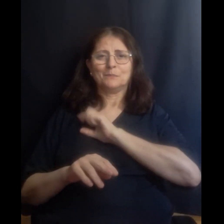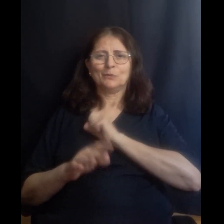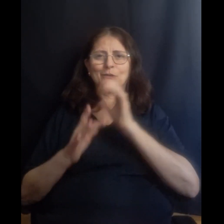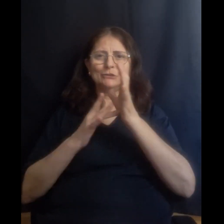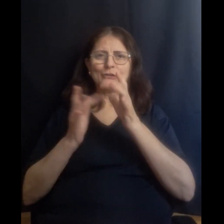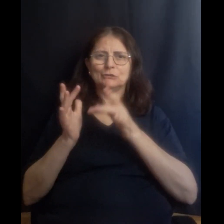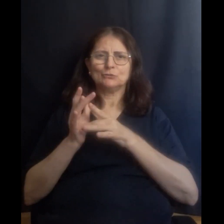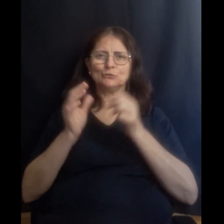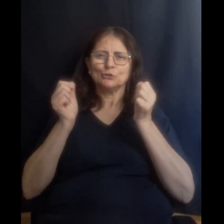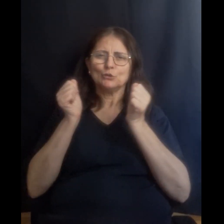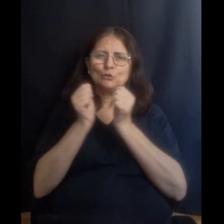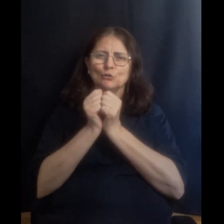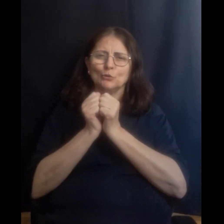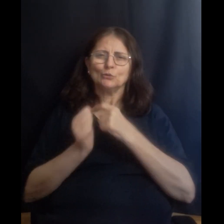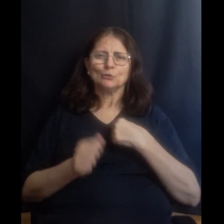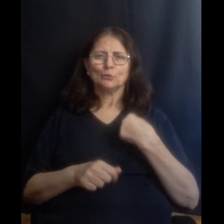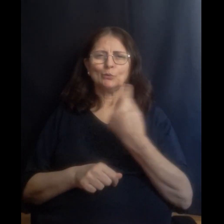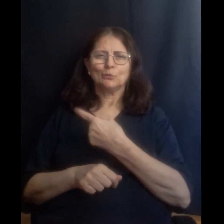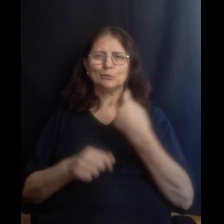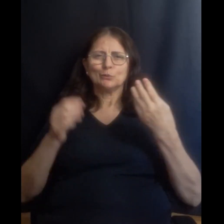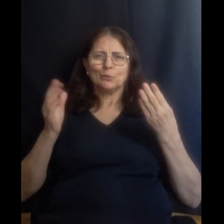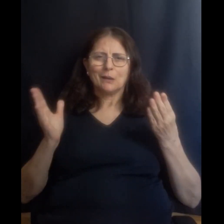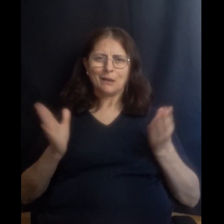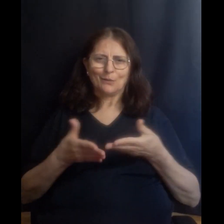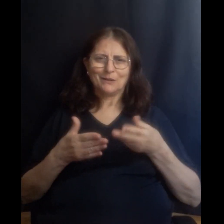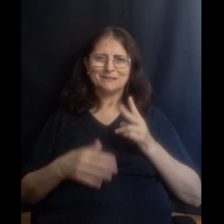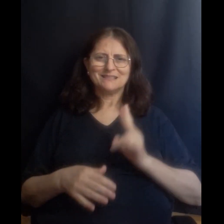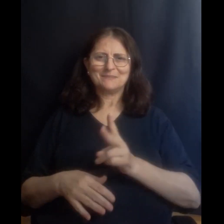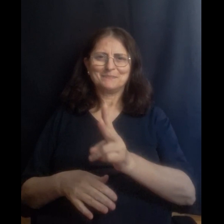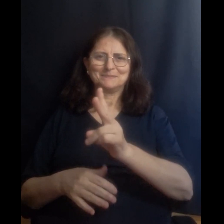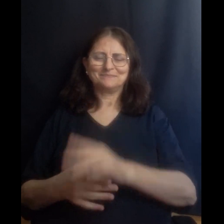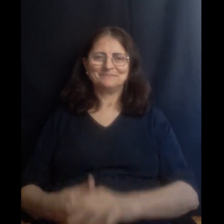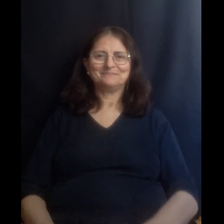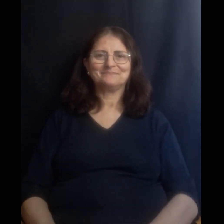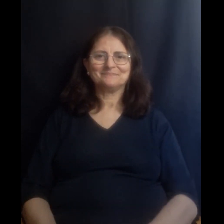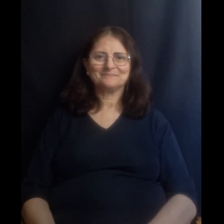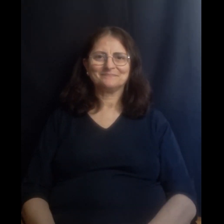a paz e o amor do nosso Mestre esteja conosco, agora e sempre.